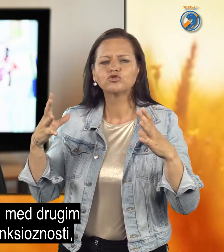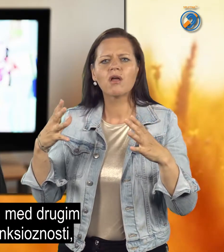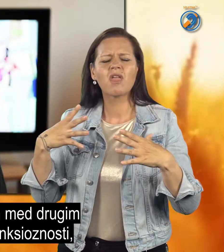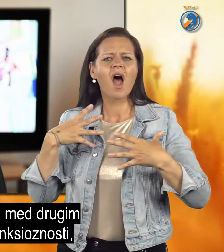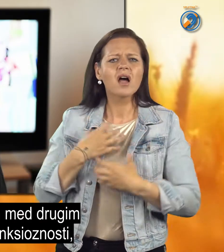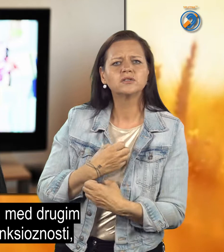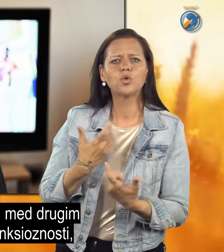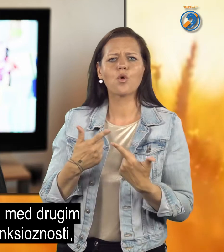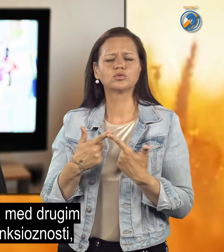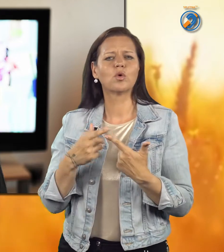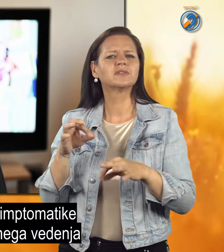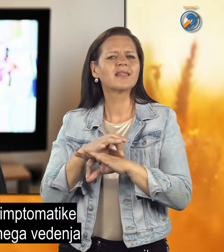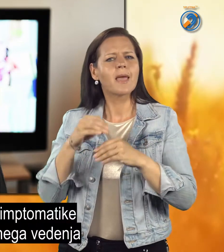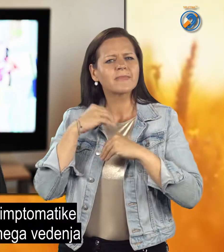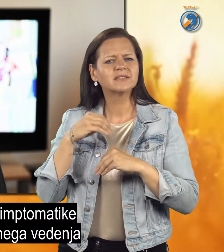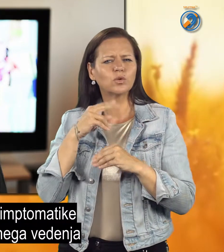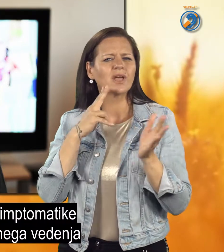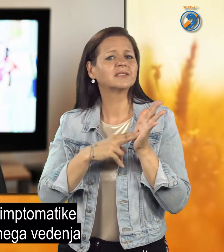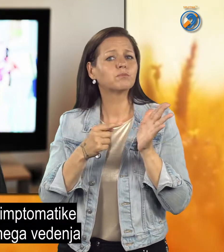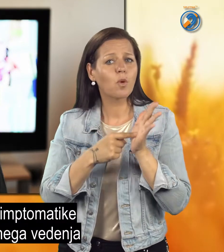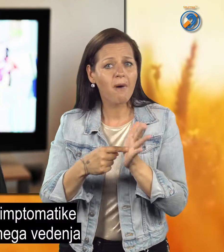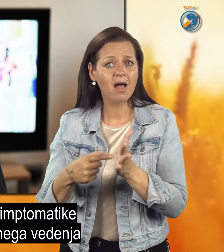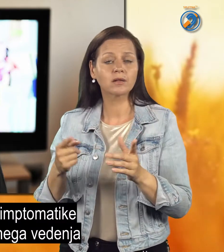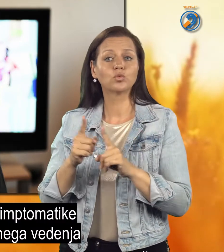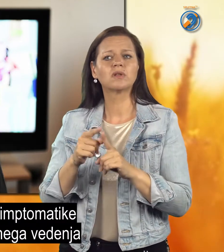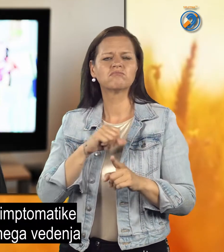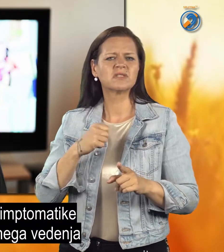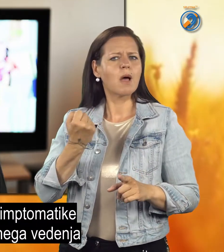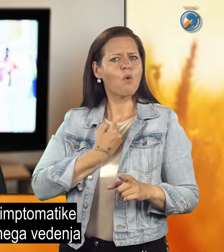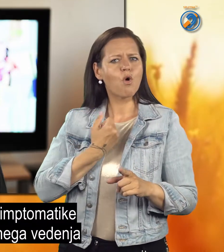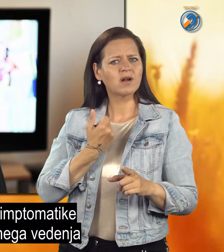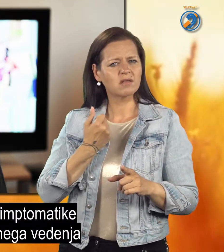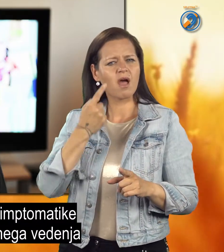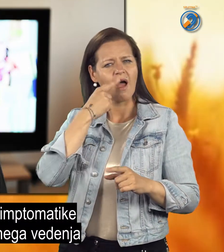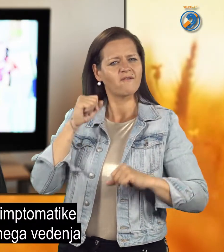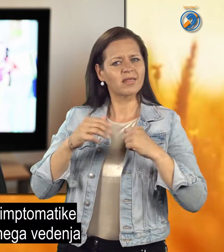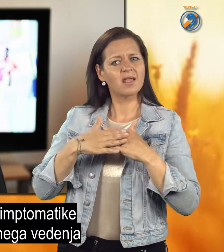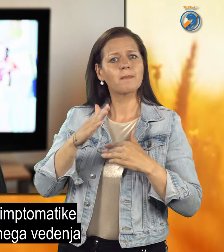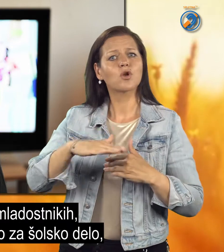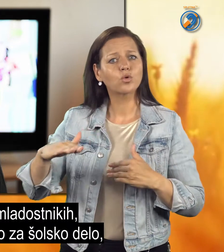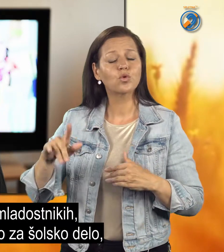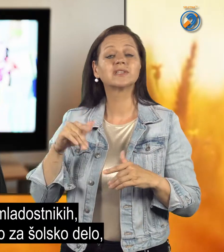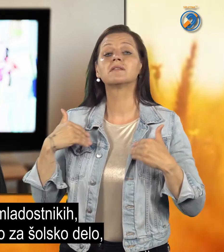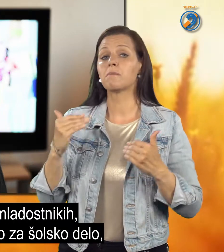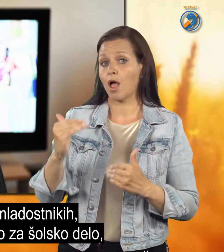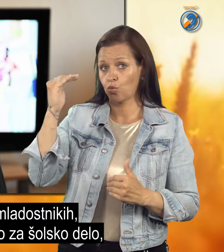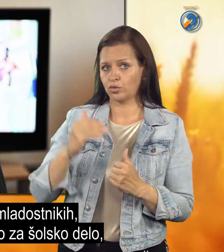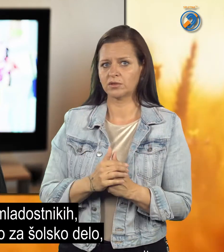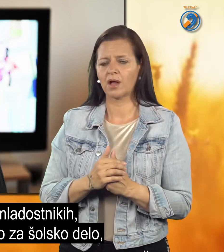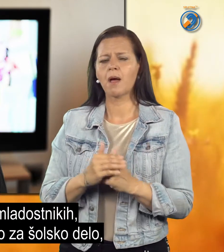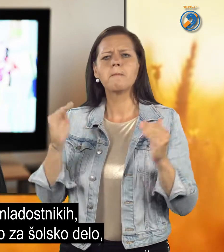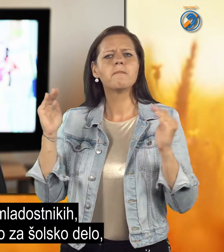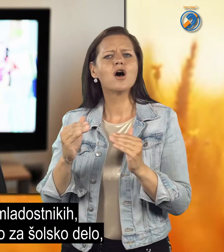povečanje anksioznosti, depresivne simptomatike in samomorilnega vedenja pri otrocih in